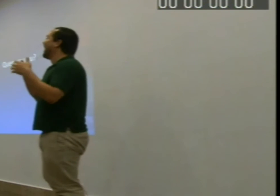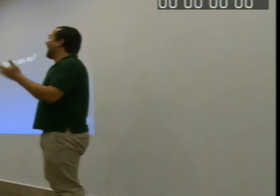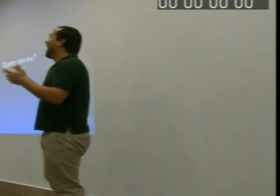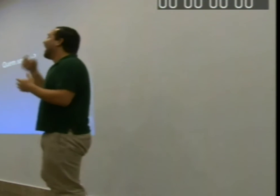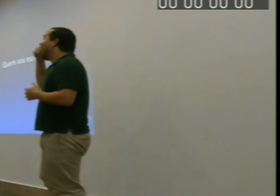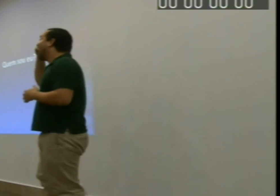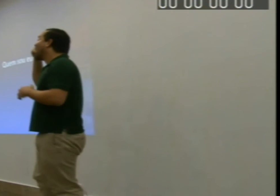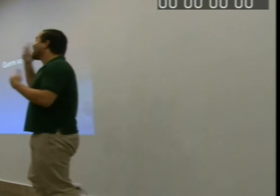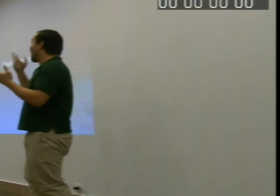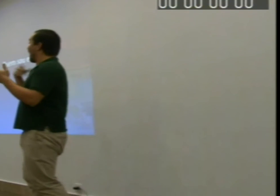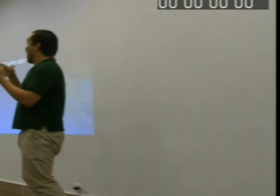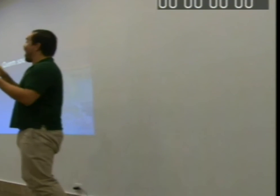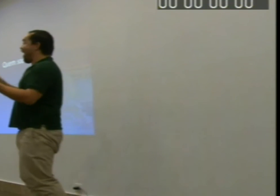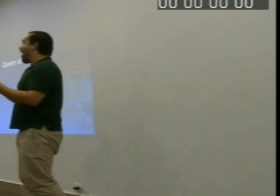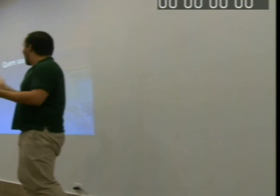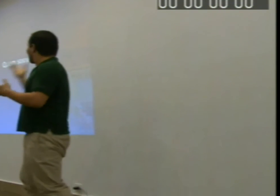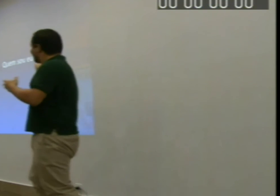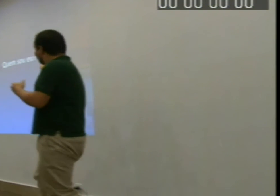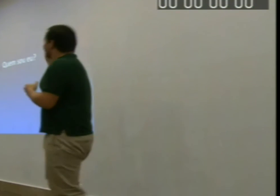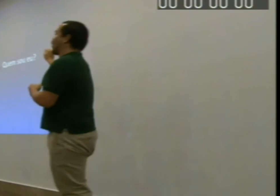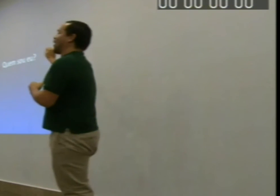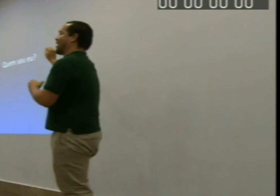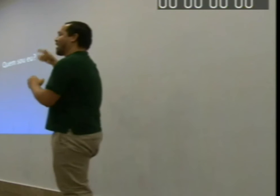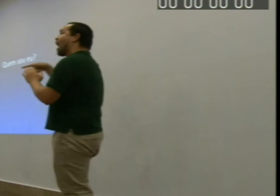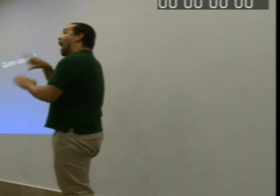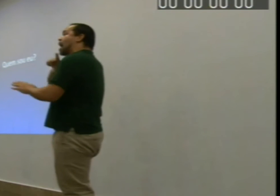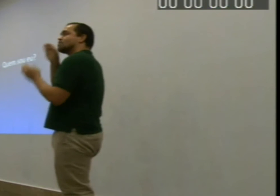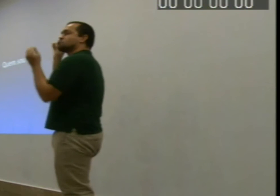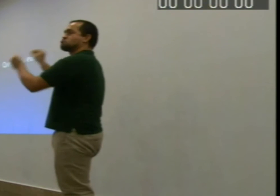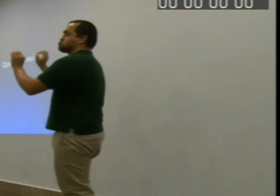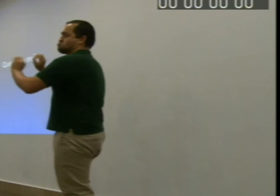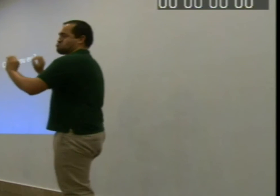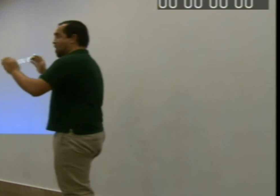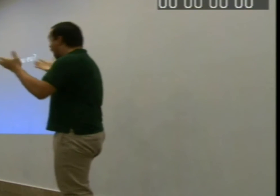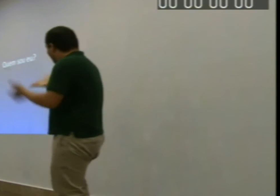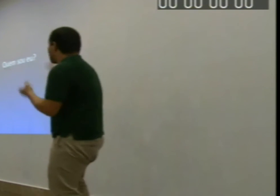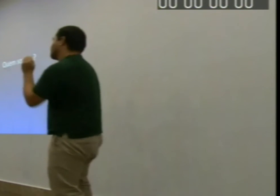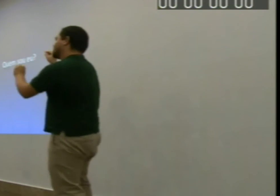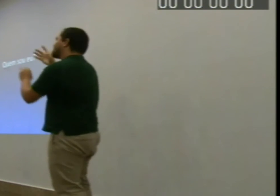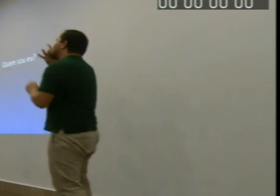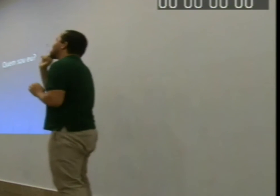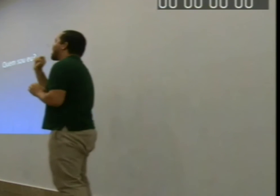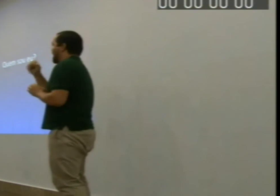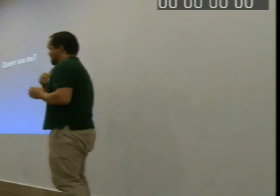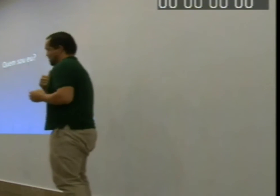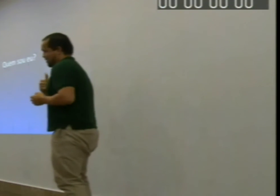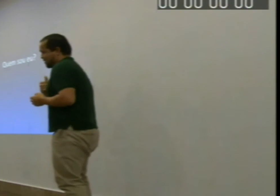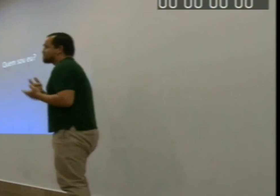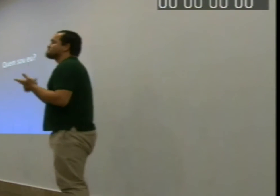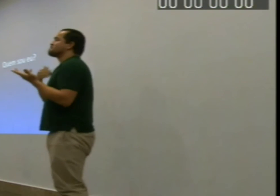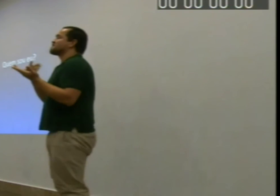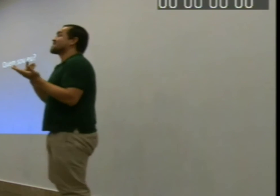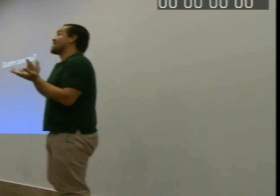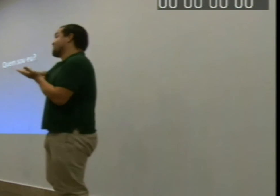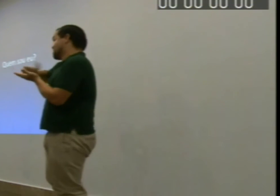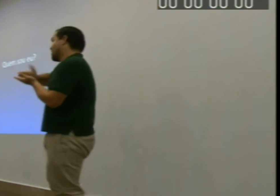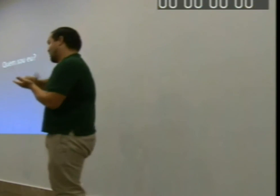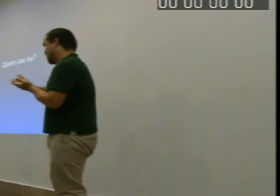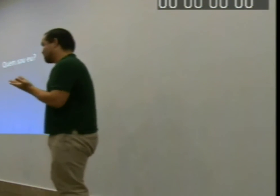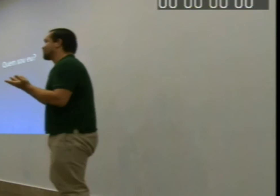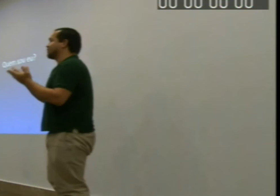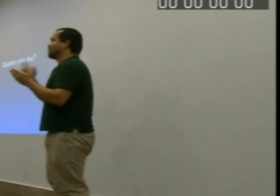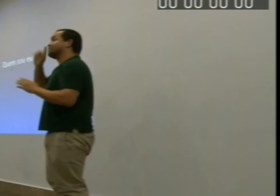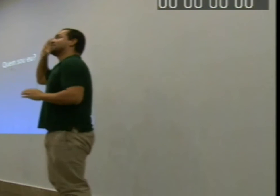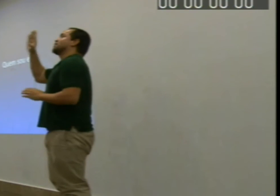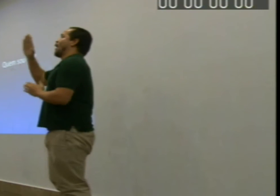famoso mas não não sou não bom mas agora eu vou aproveitar então ah antes de começar sempre vou explicar quem sou eu é eu acho que é